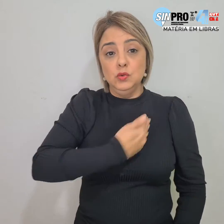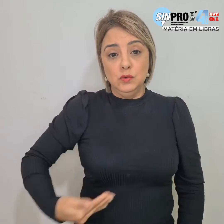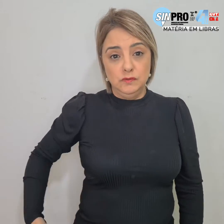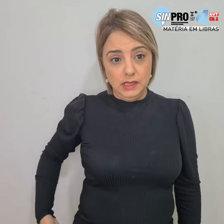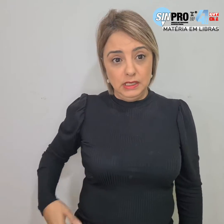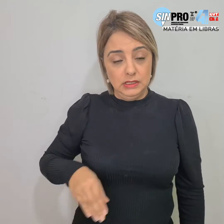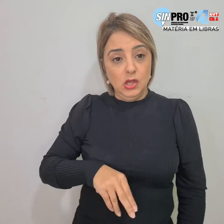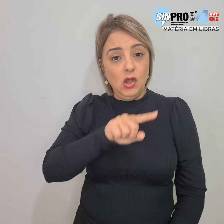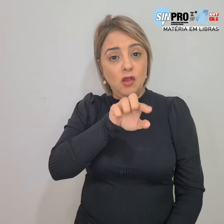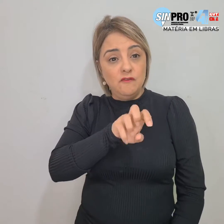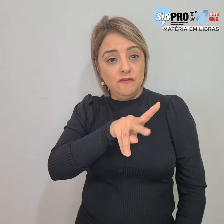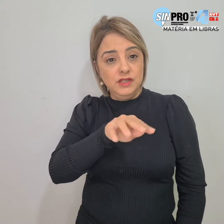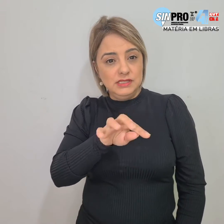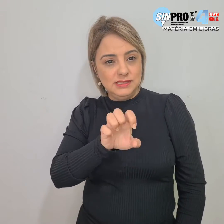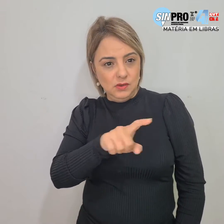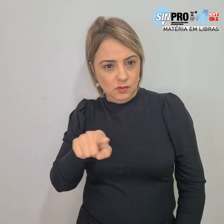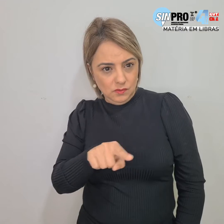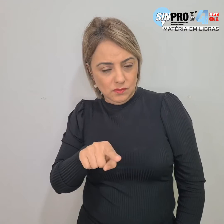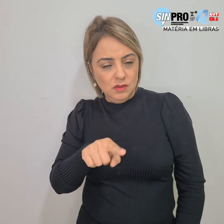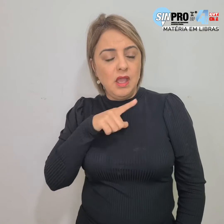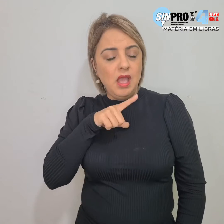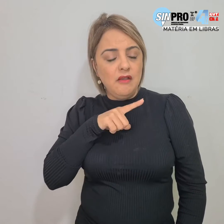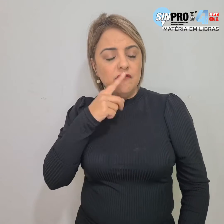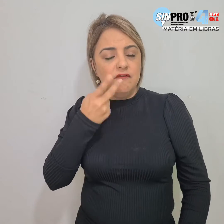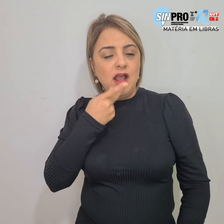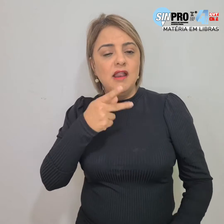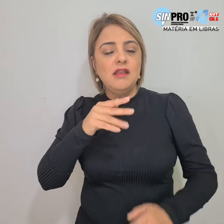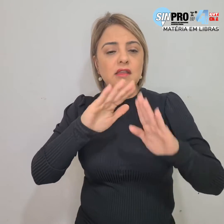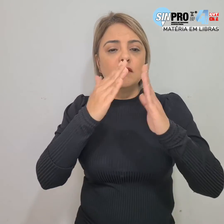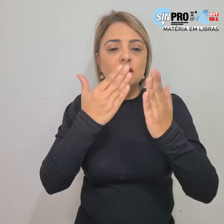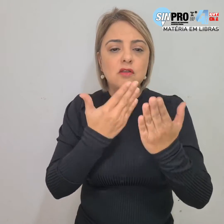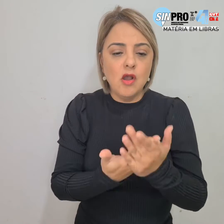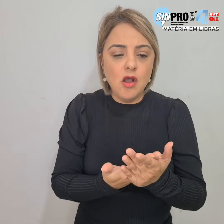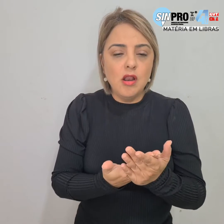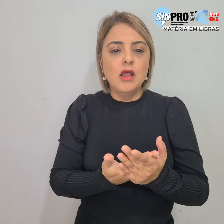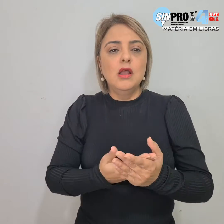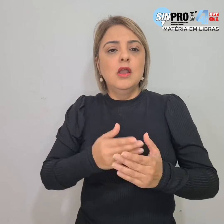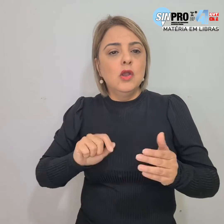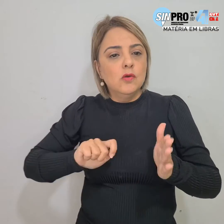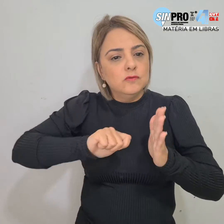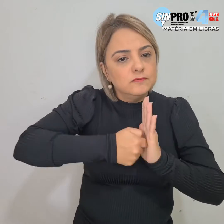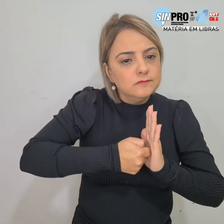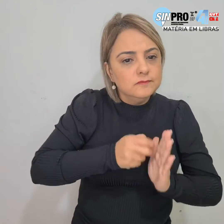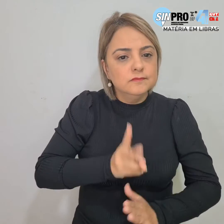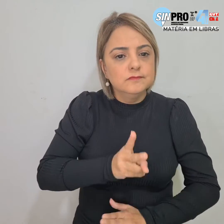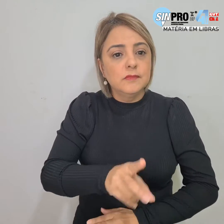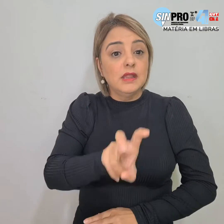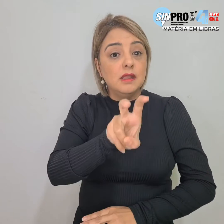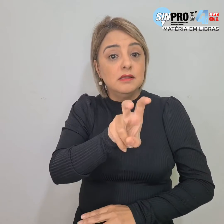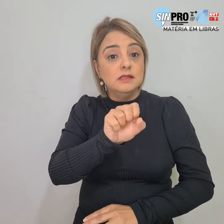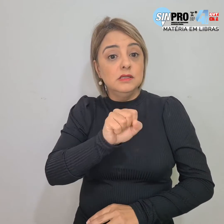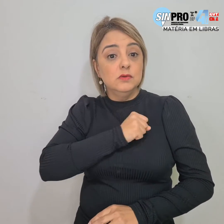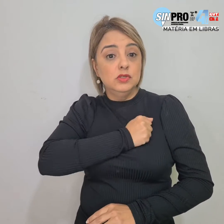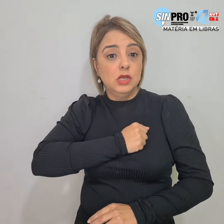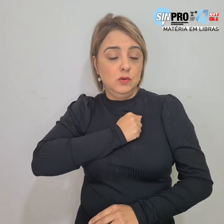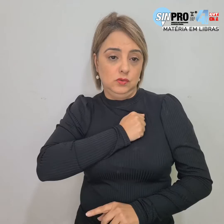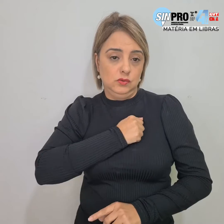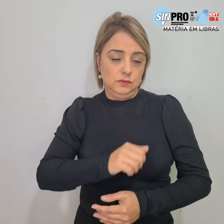PSC, mantém as escolas da rede estadual fechadas até o dia 5 de agosto. Em São Paulo,